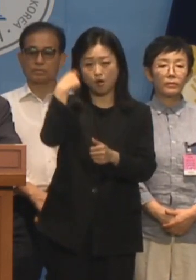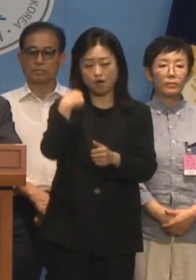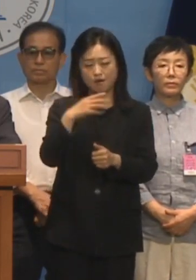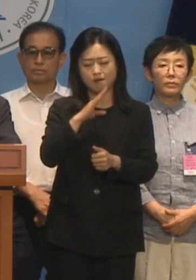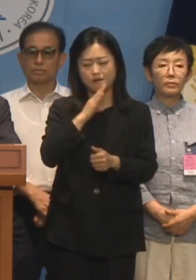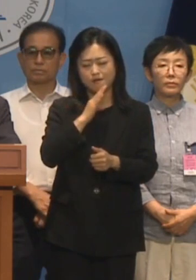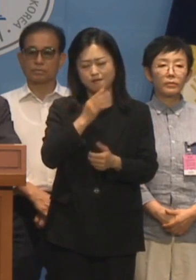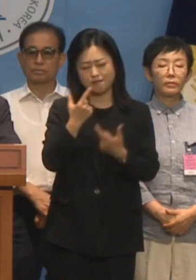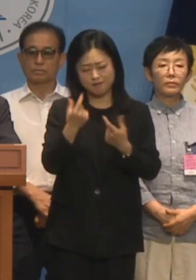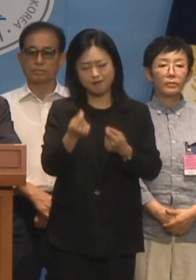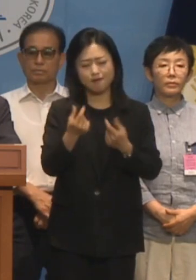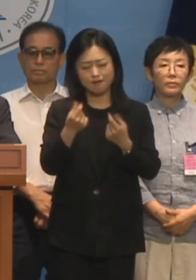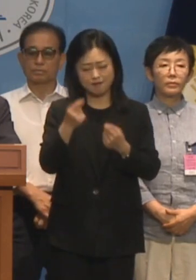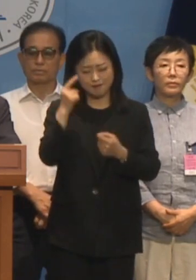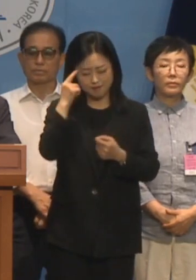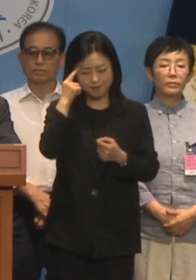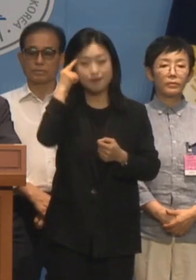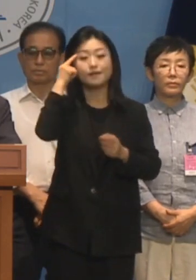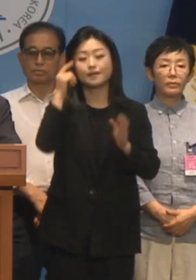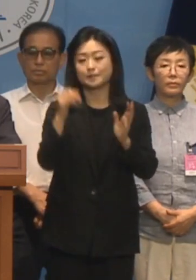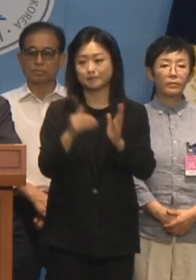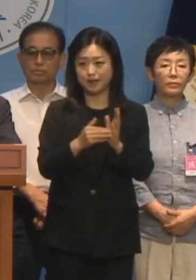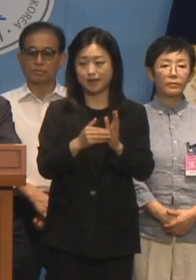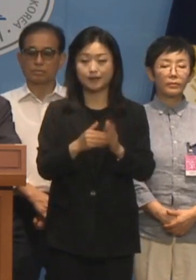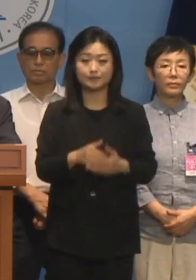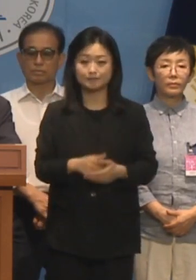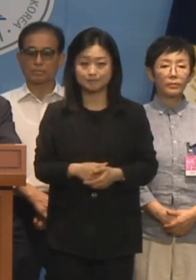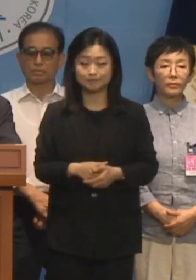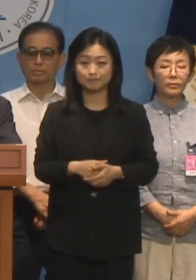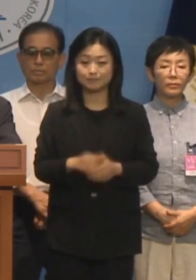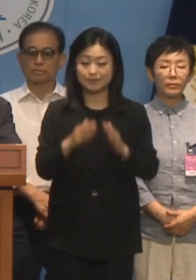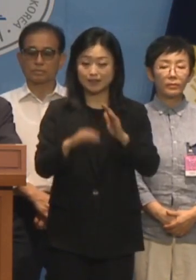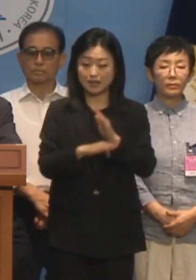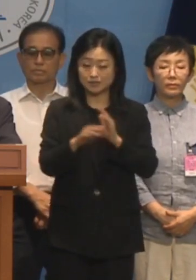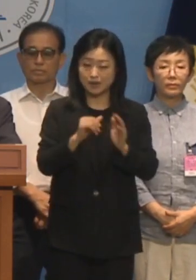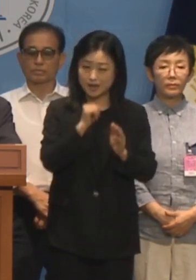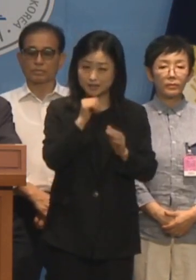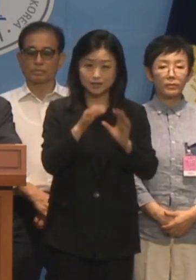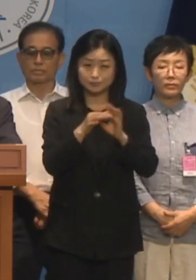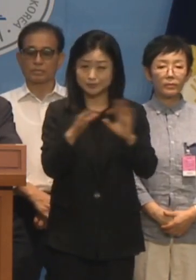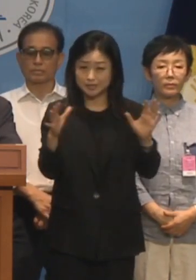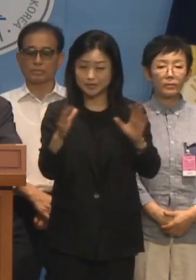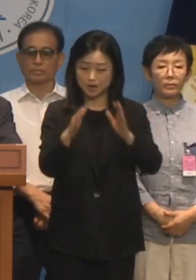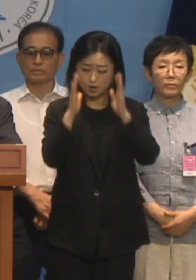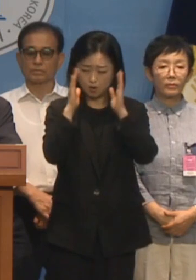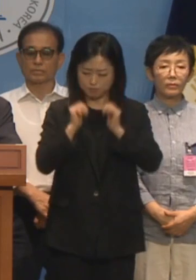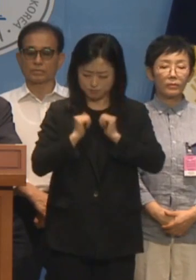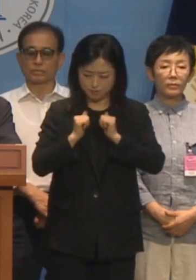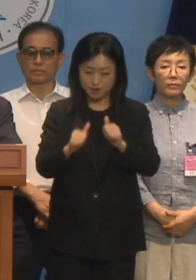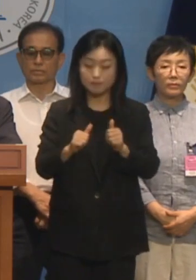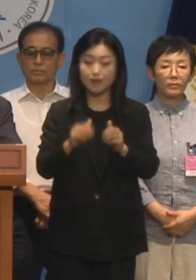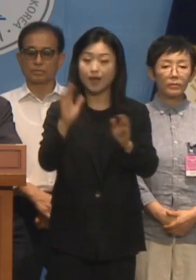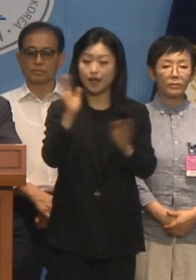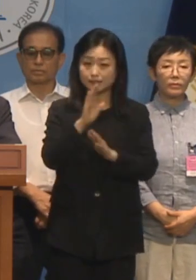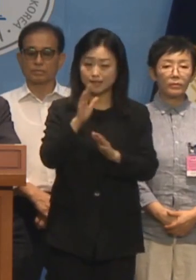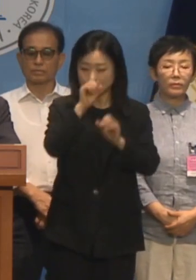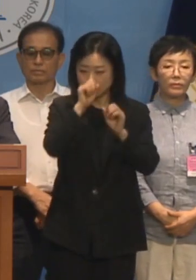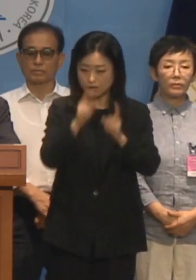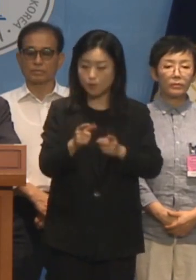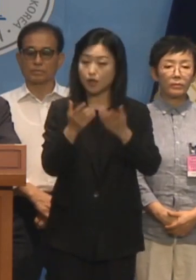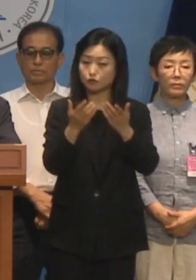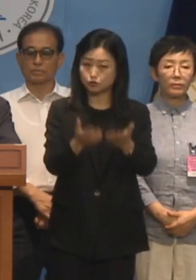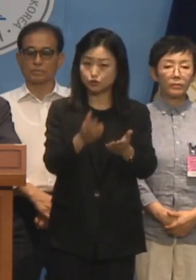뼈저리게 재인식했다는 말씀을 드립니다. 가정 형편과 관계없이 학업에 드시는 학생들에게 기회를